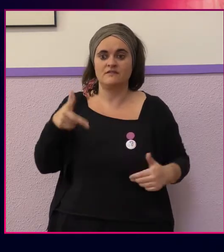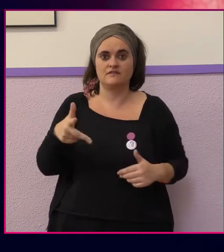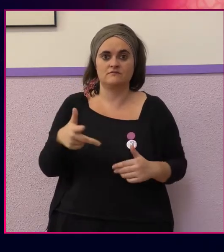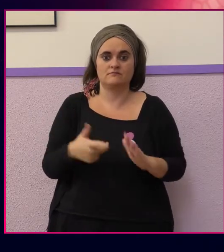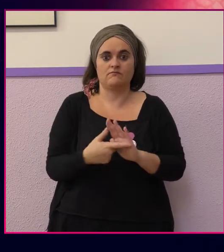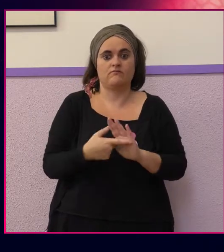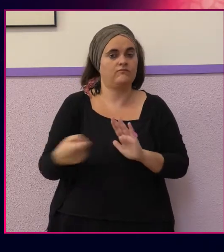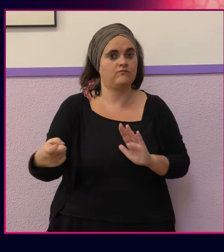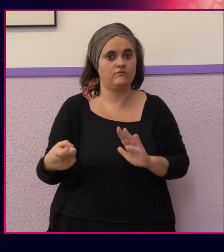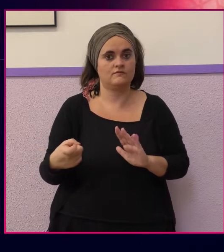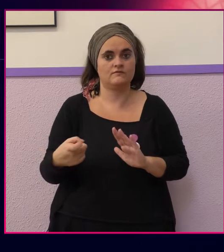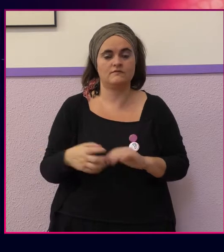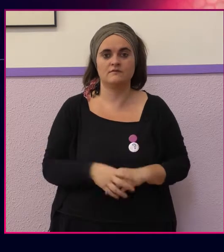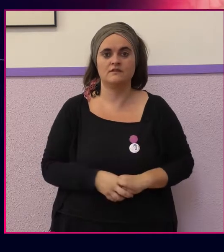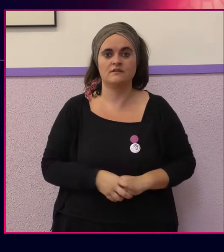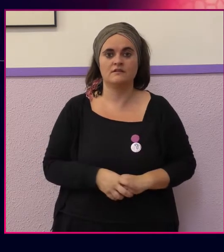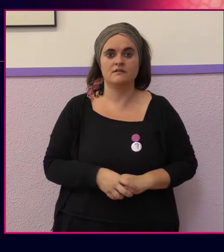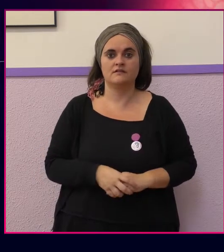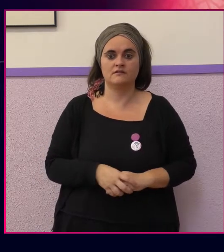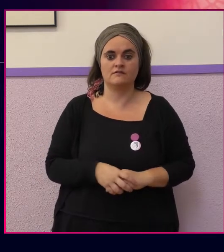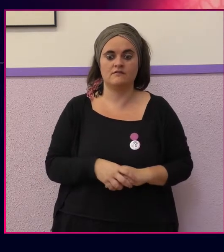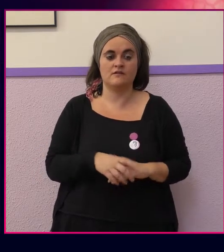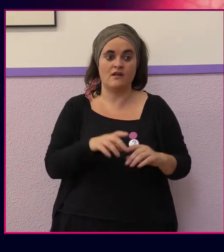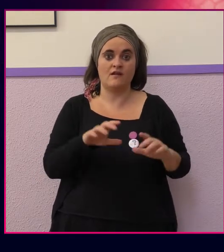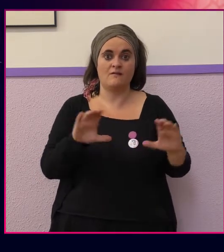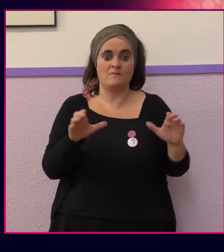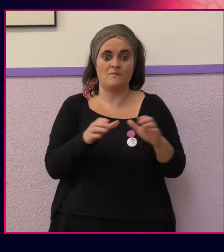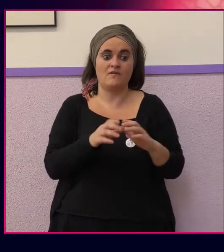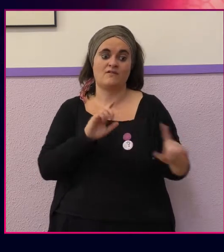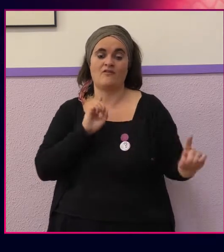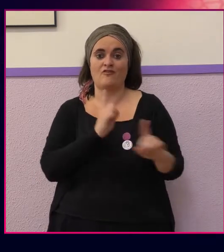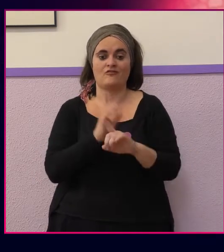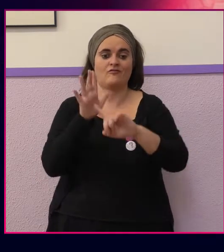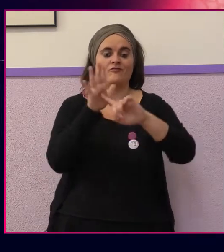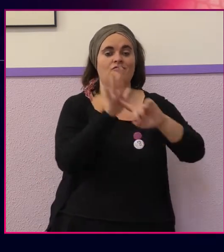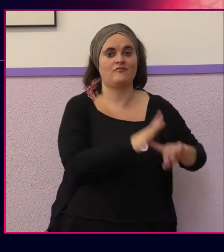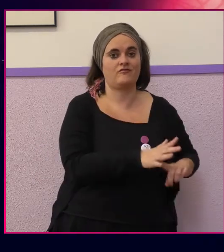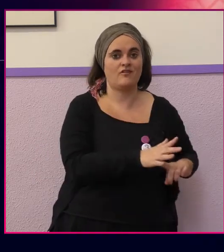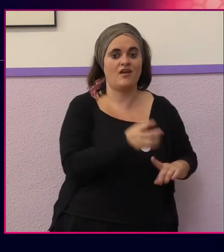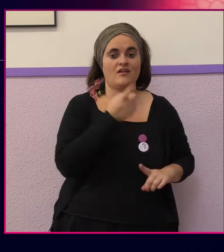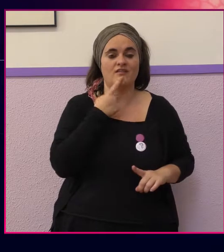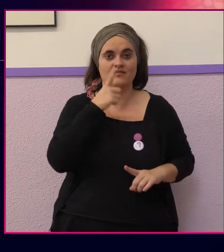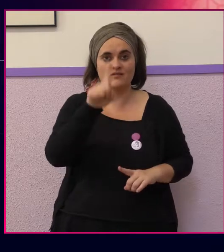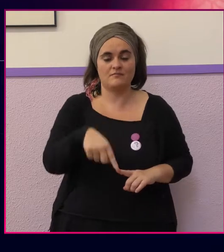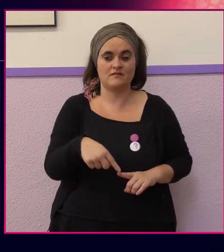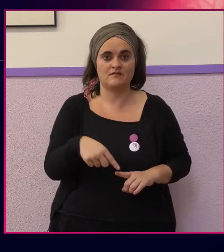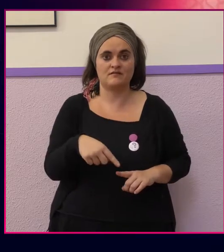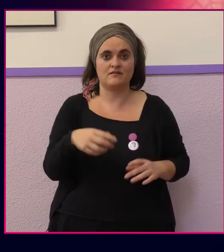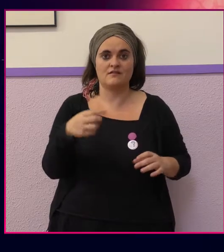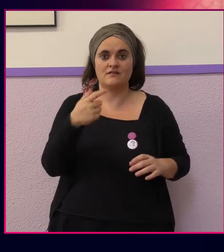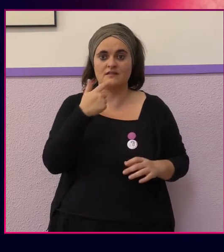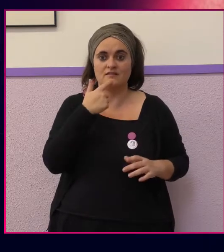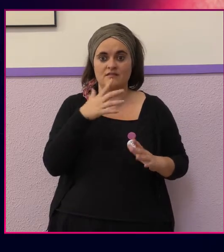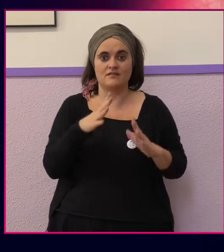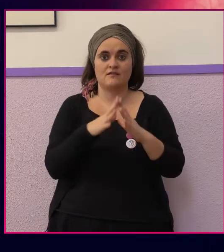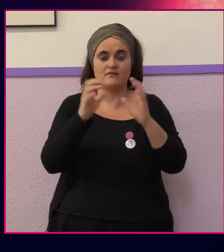indarkeria matxista emakumeon aurkako diskriminazio eta giza eskubideen urraketa giza